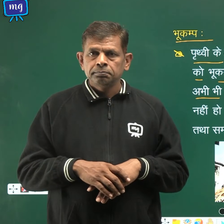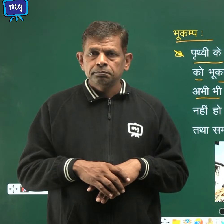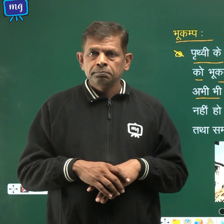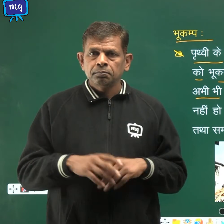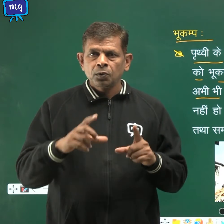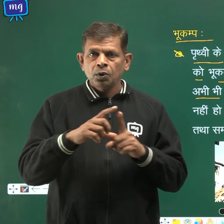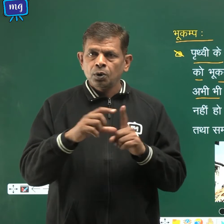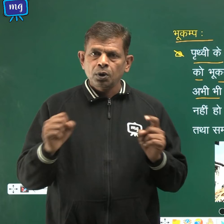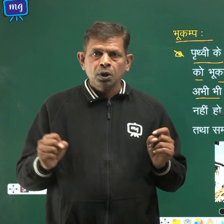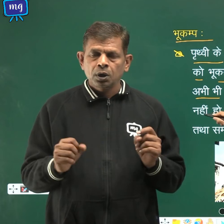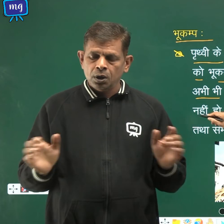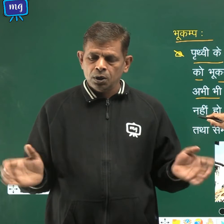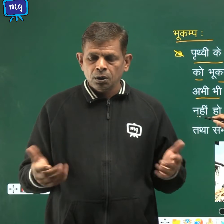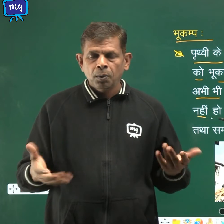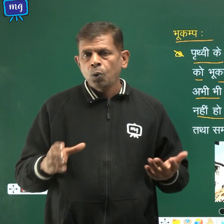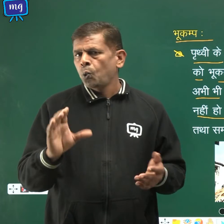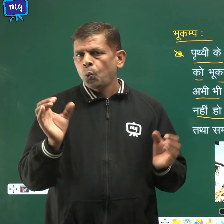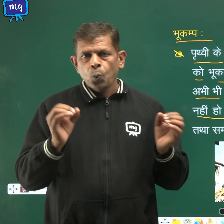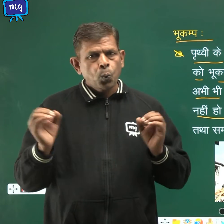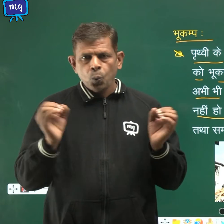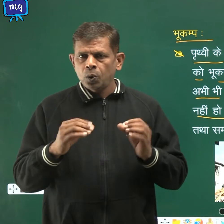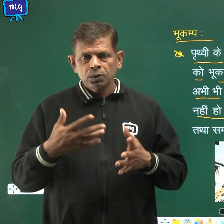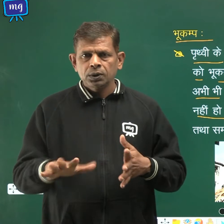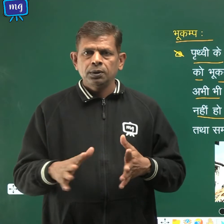करना संभव नहीं हो सका है।